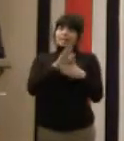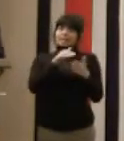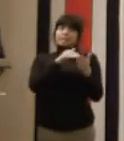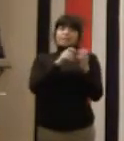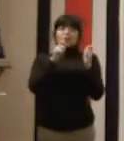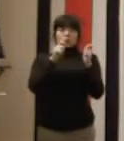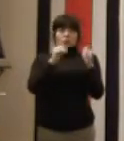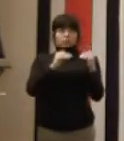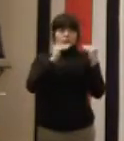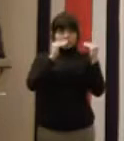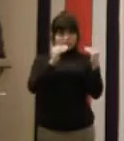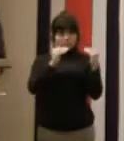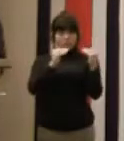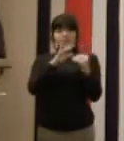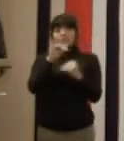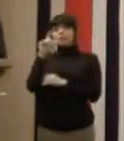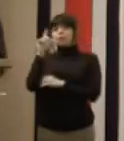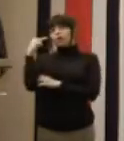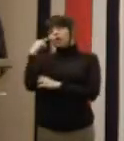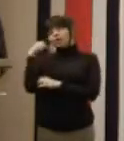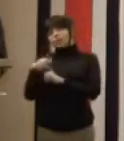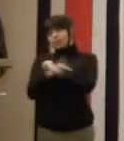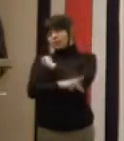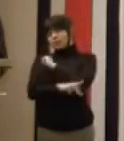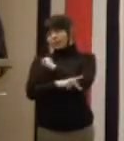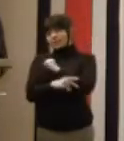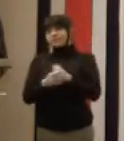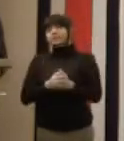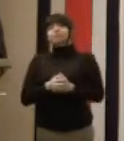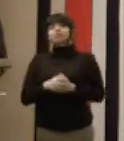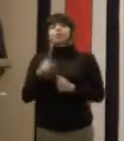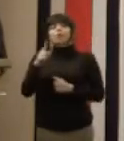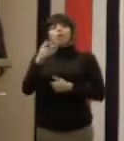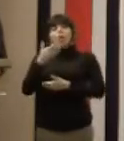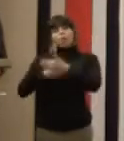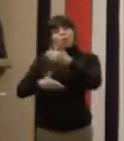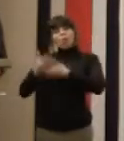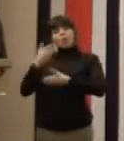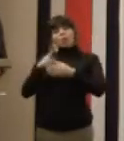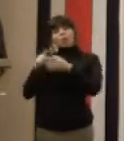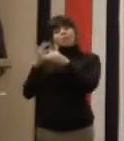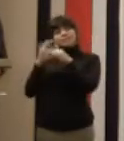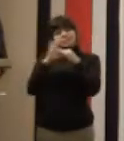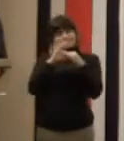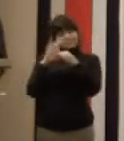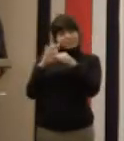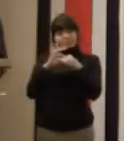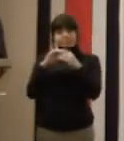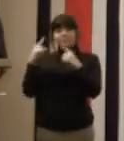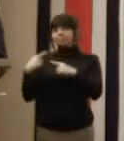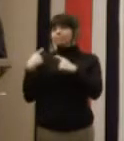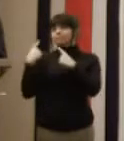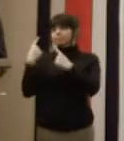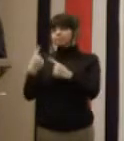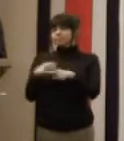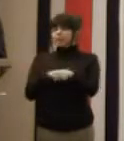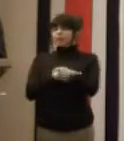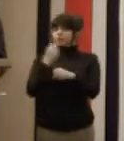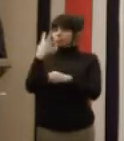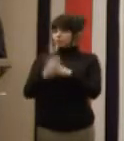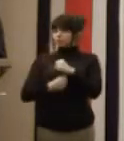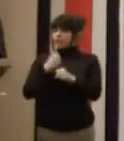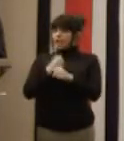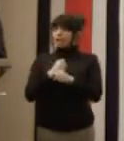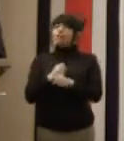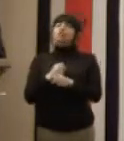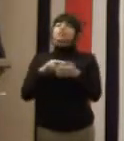centros de educación superior y el Gobierno de la Nación. Una colaboración que es estrecha, que lo ha sido a lo largo de los años,